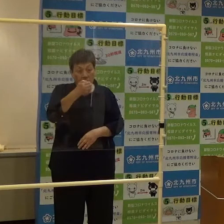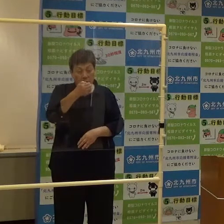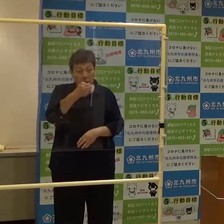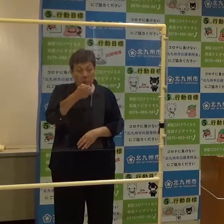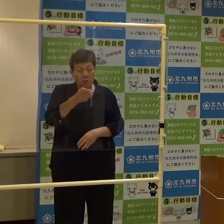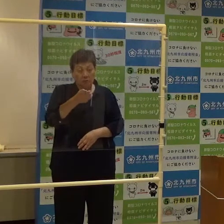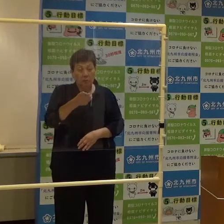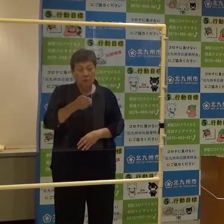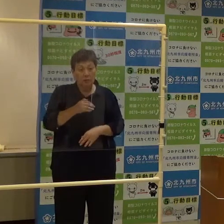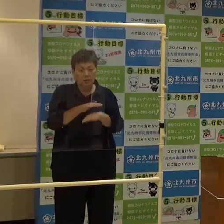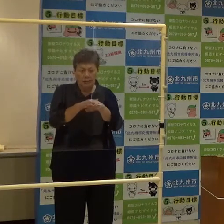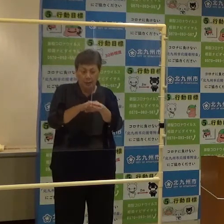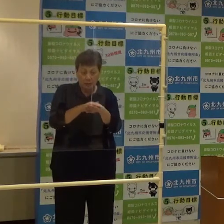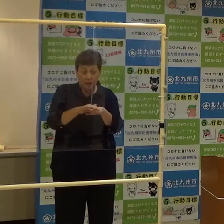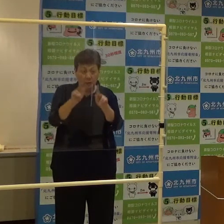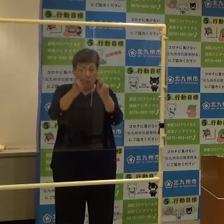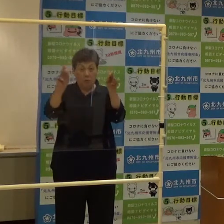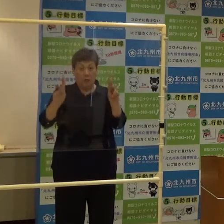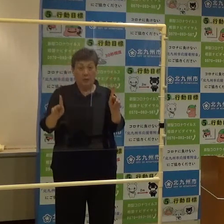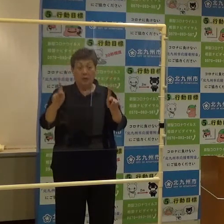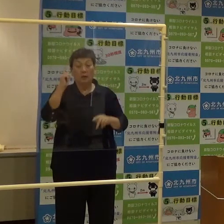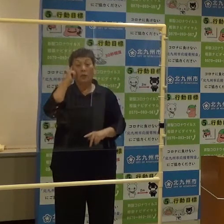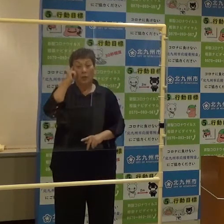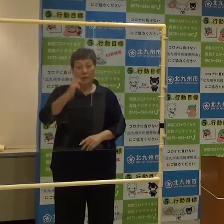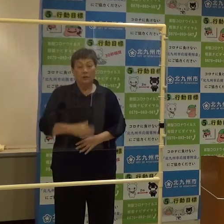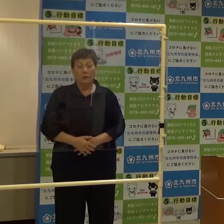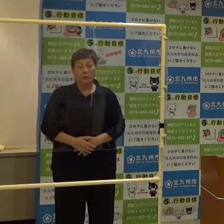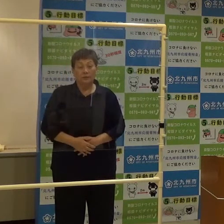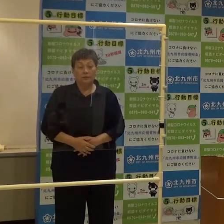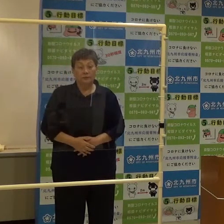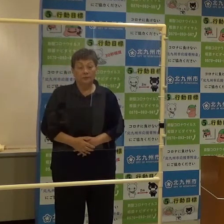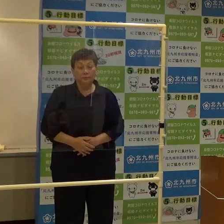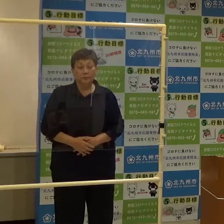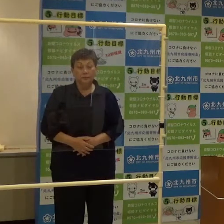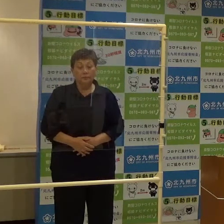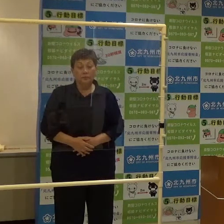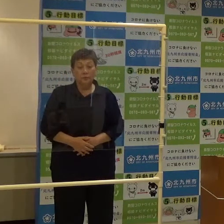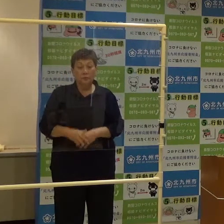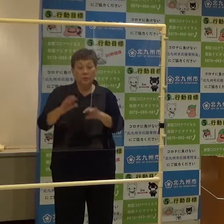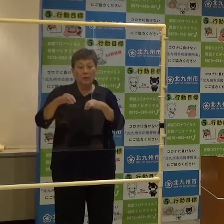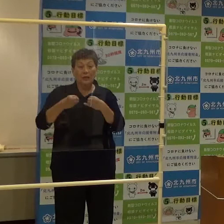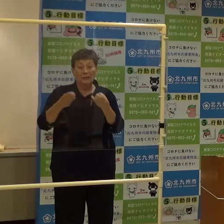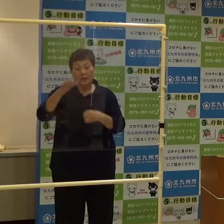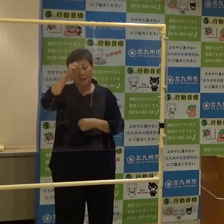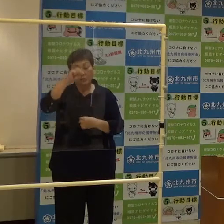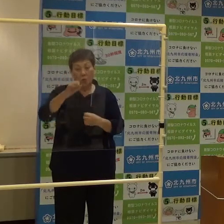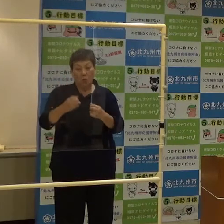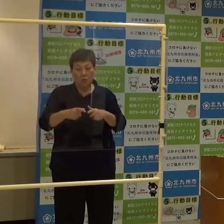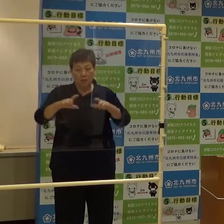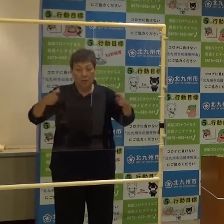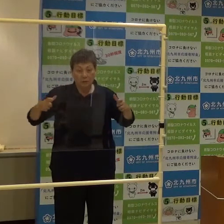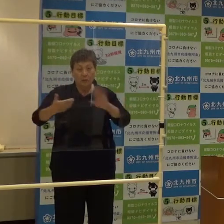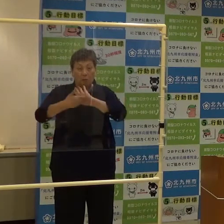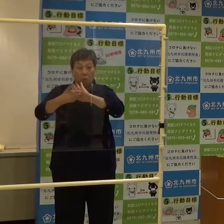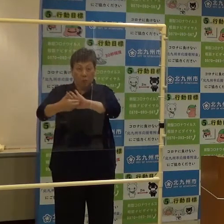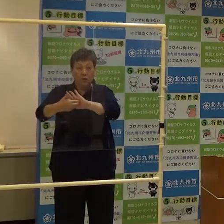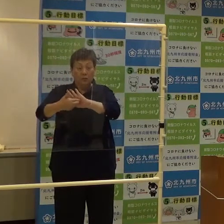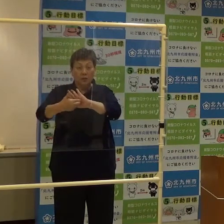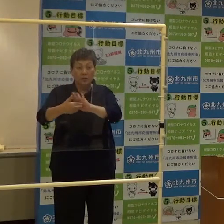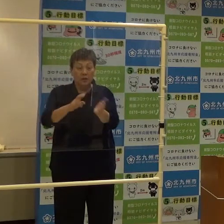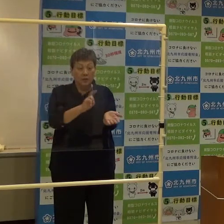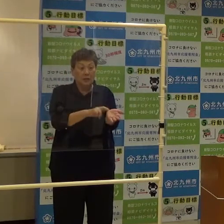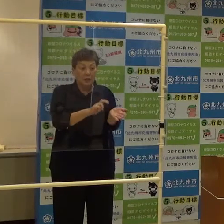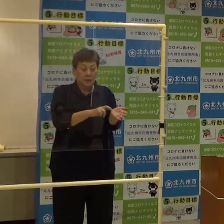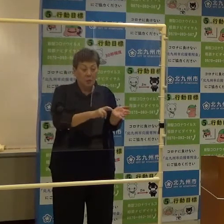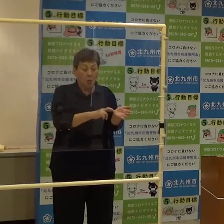極めて重要な課題でありまして、こうした感染症拡大の防止、そして医療